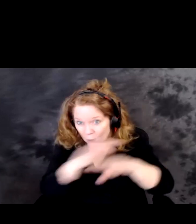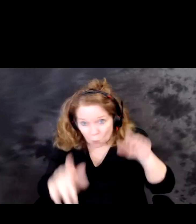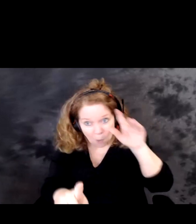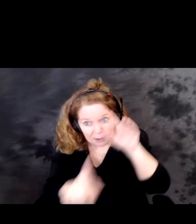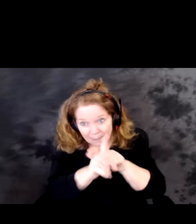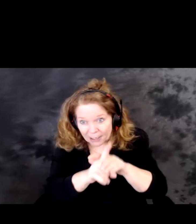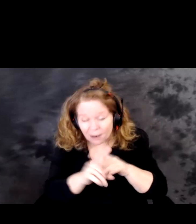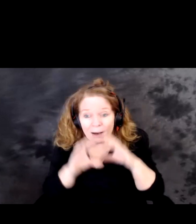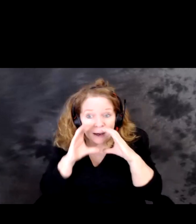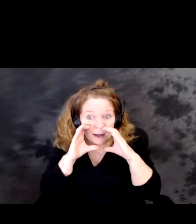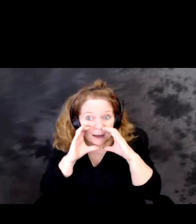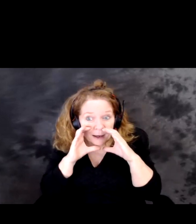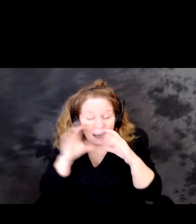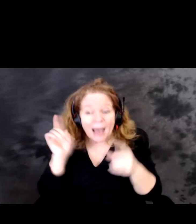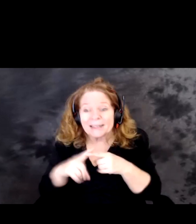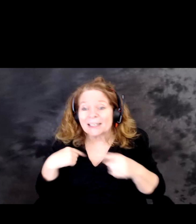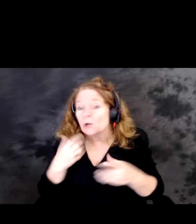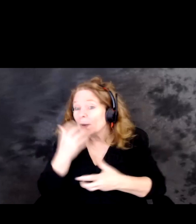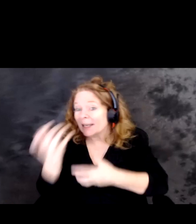alrededor.